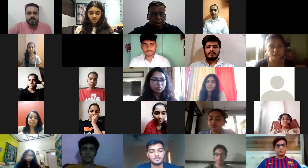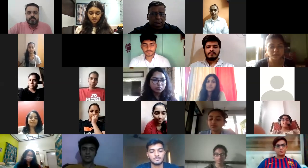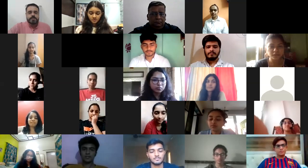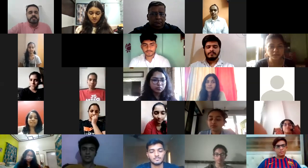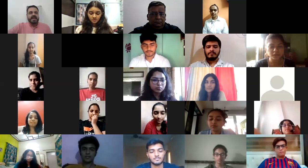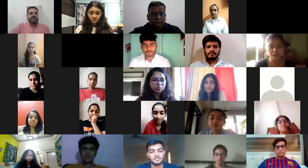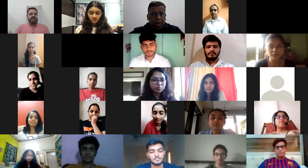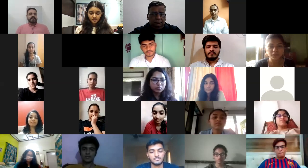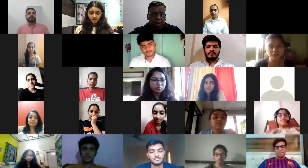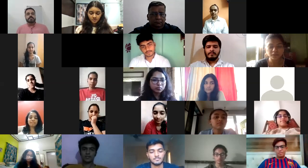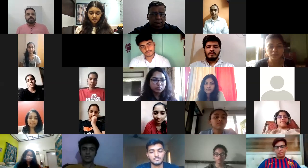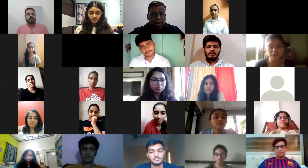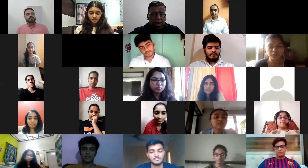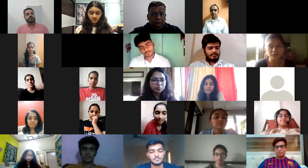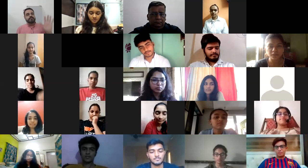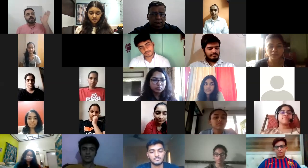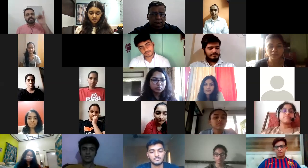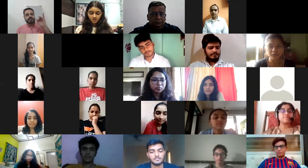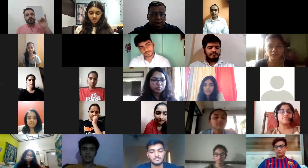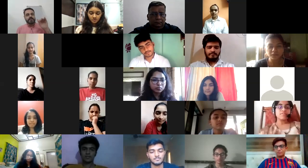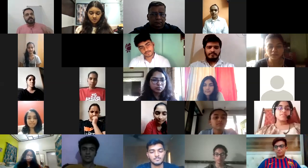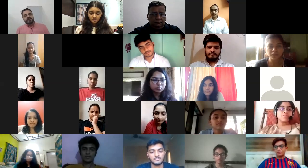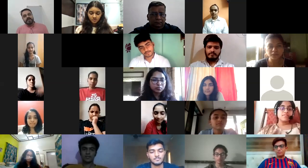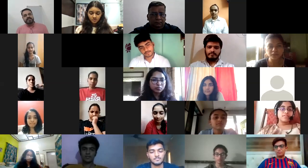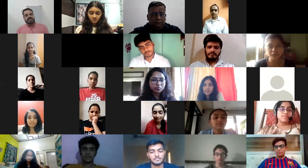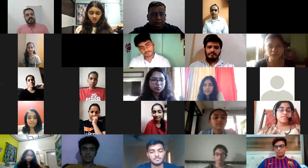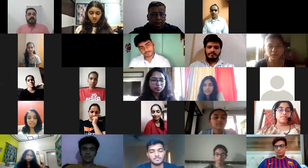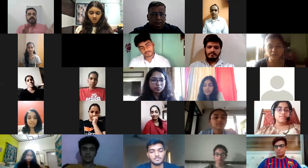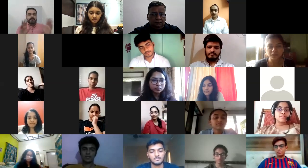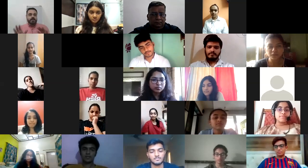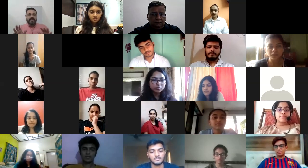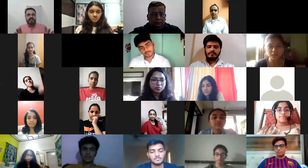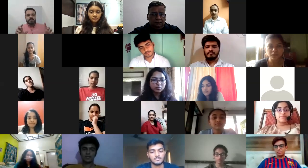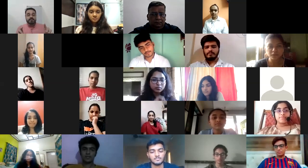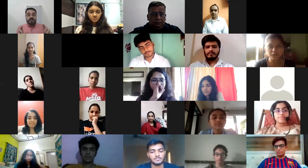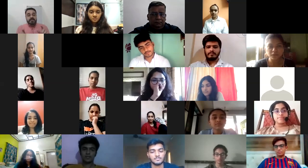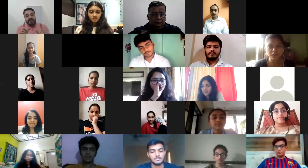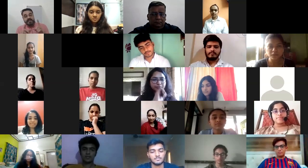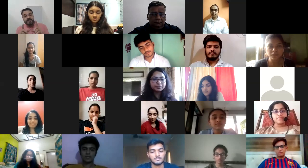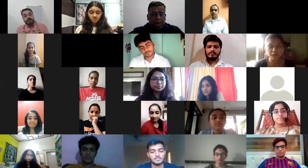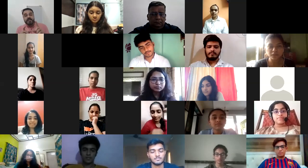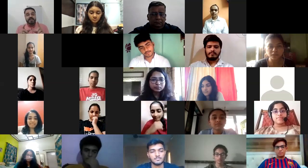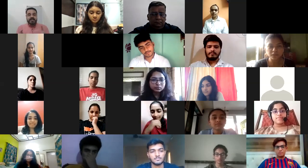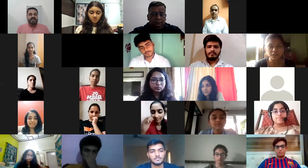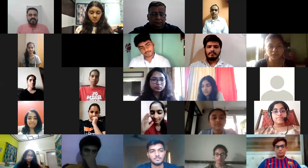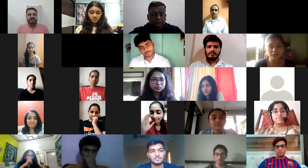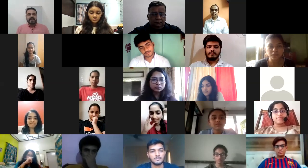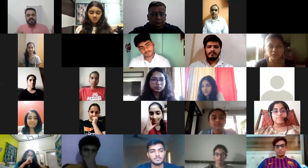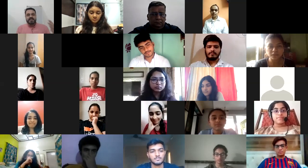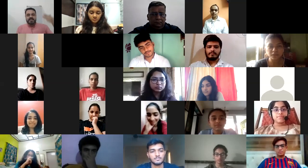So it is practically impossible for us to wait for another manual and then say अगला manual आएगा तब हम देखेंगे कि quarantine का क्या sign था. नहीं. So like